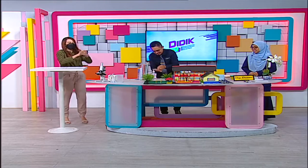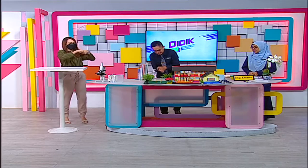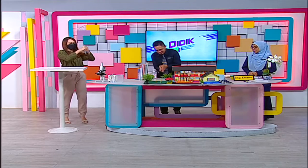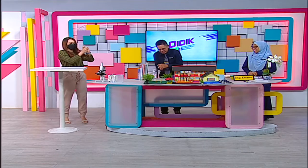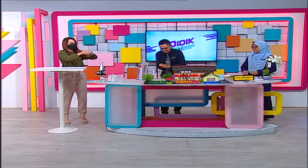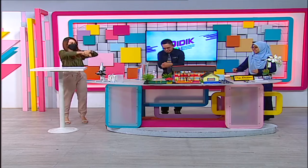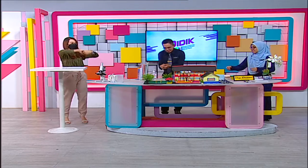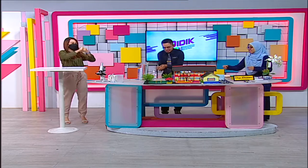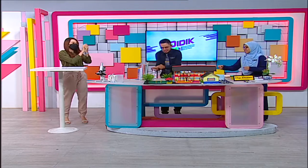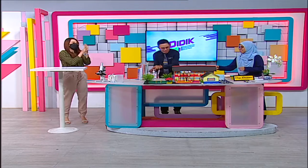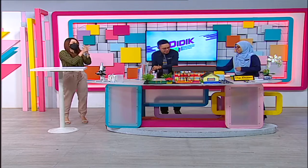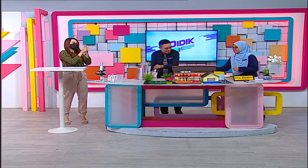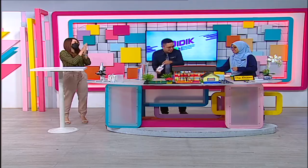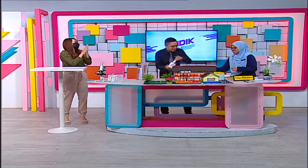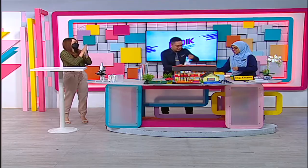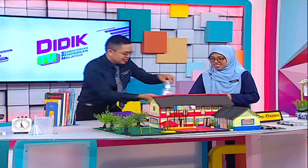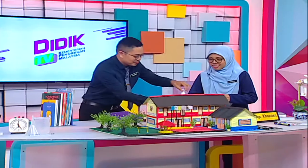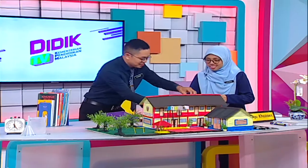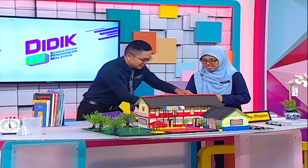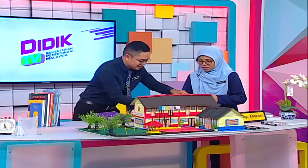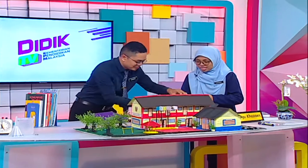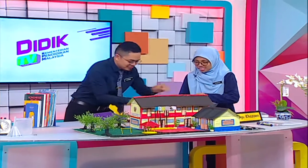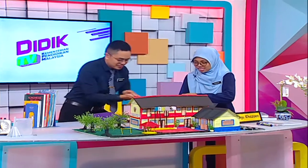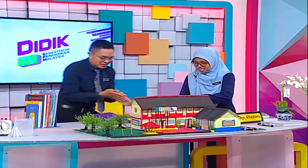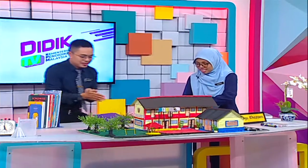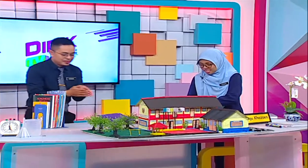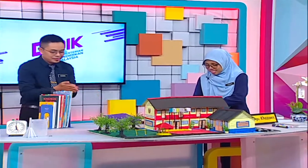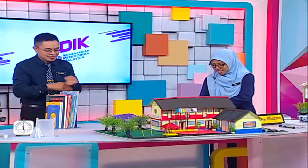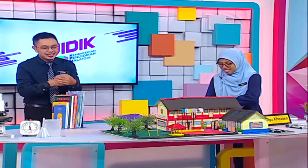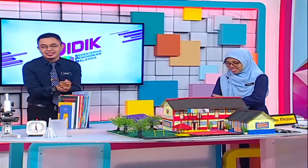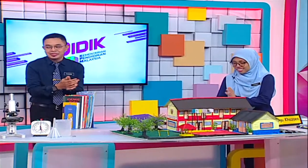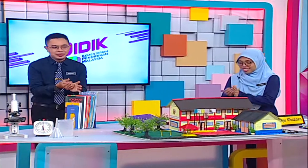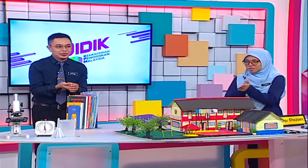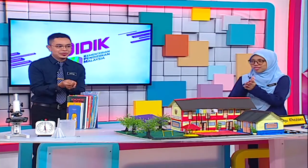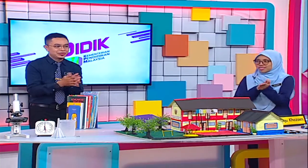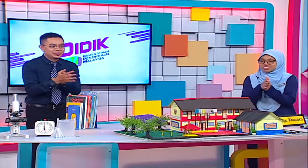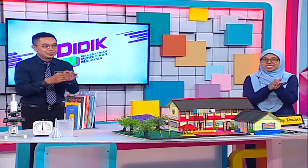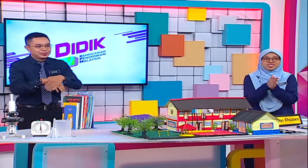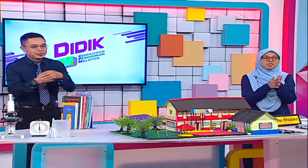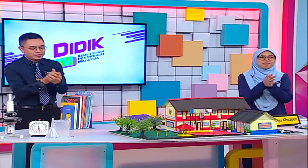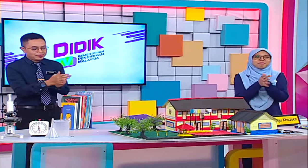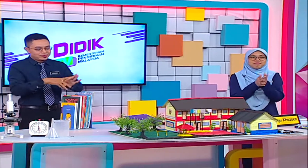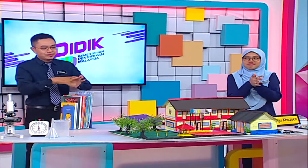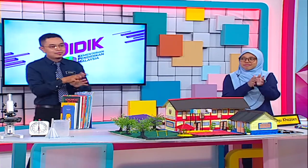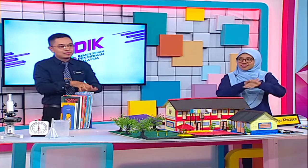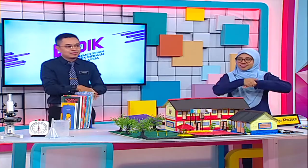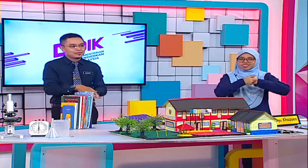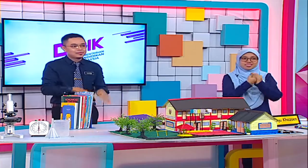Aha, bila jaga SOP ini baru kita rasa macam yakin sikit cikgu, kan? Okey, cikgu,